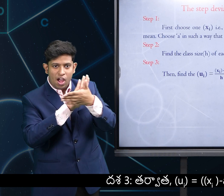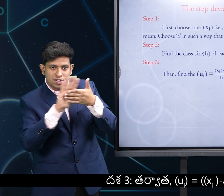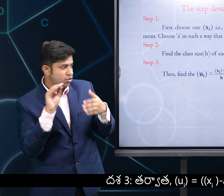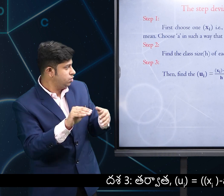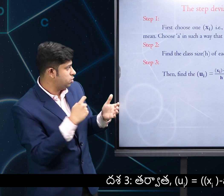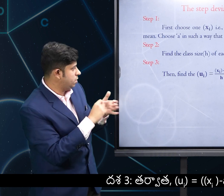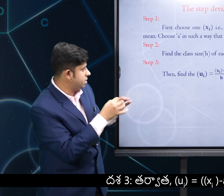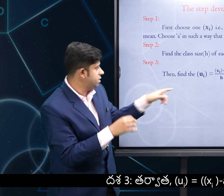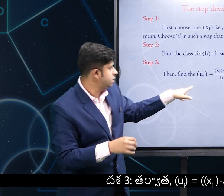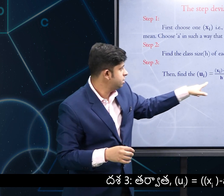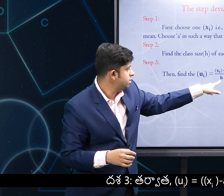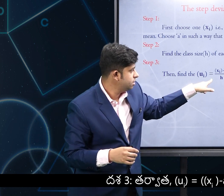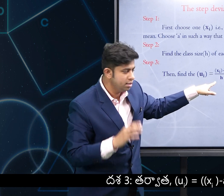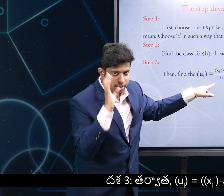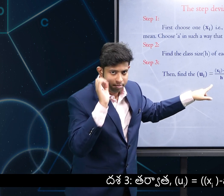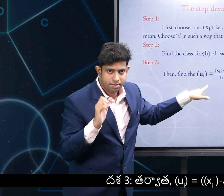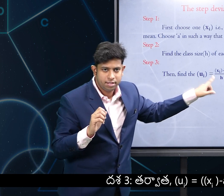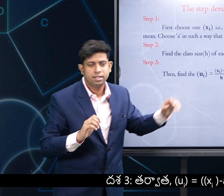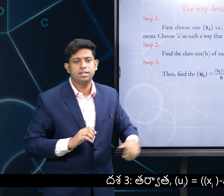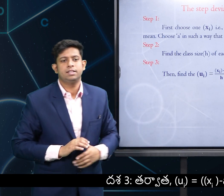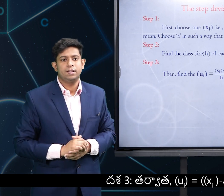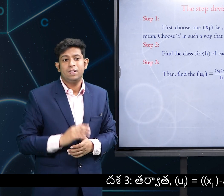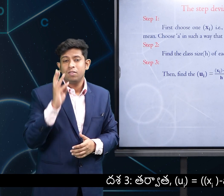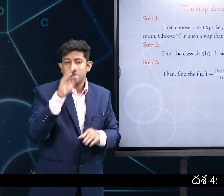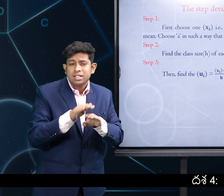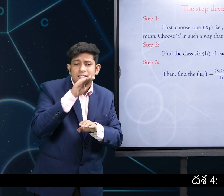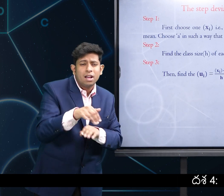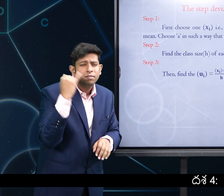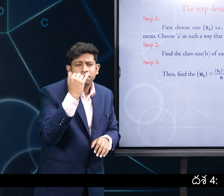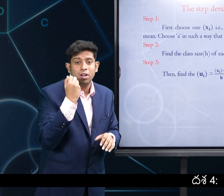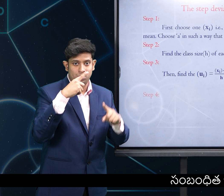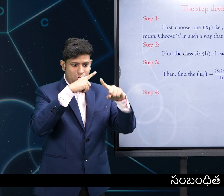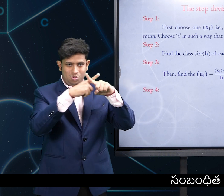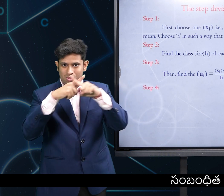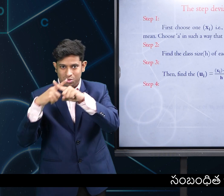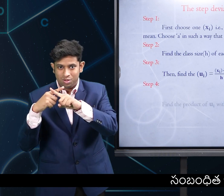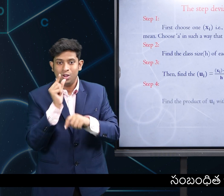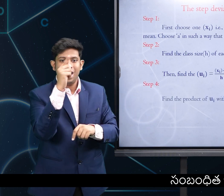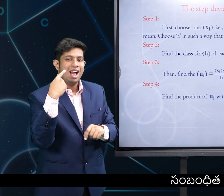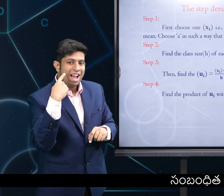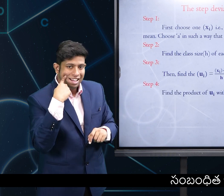x1 a/h ని కనుగొనండి. దశ 4. సంబంధిత